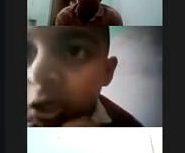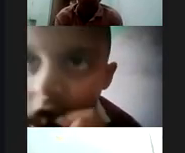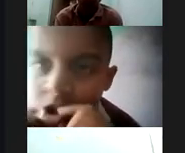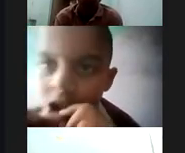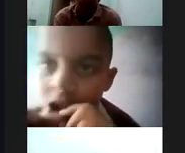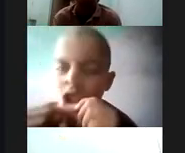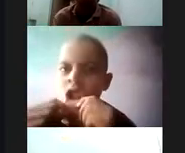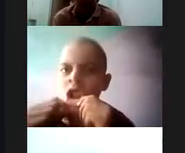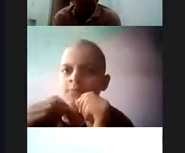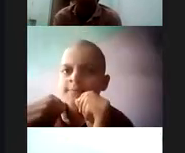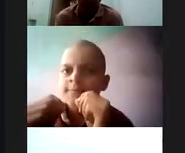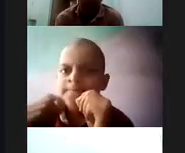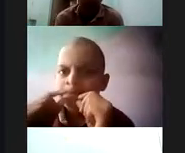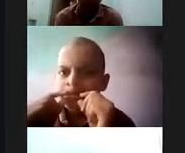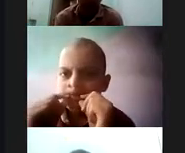ఐ లవ్ ట్రీస్. సూపర్.